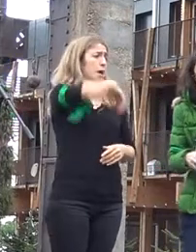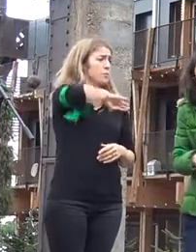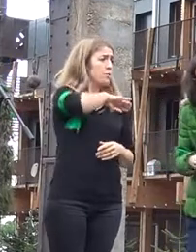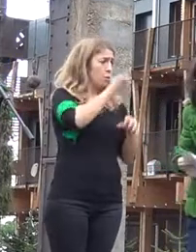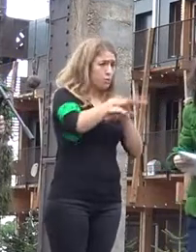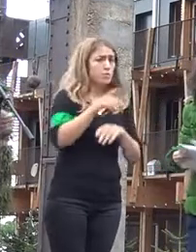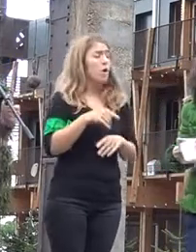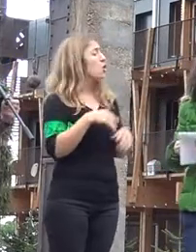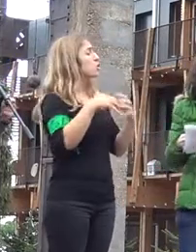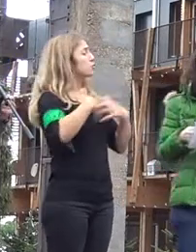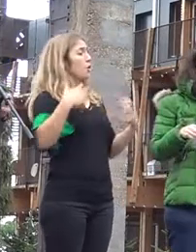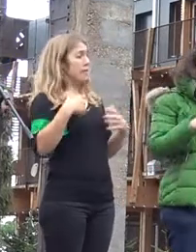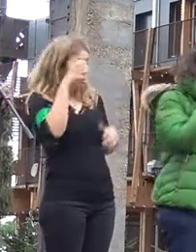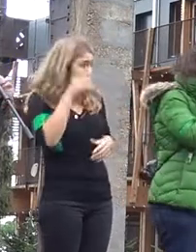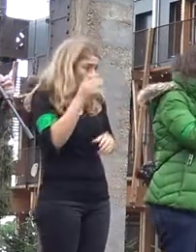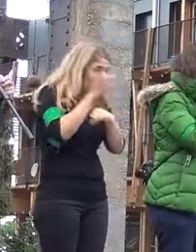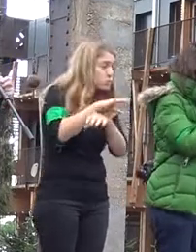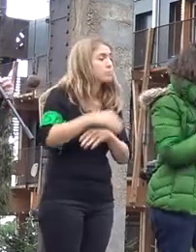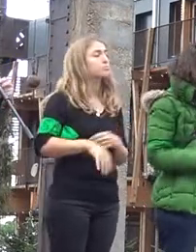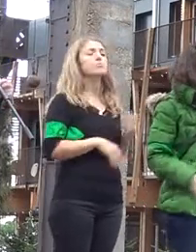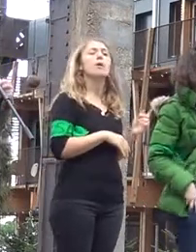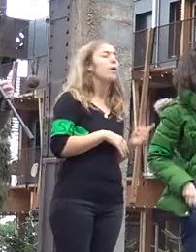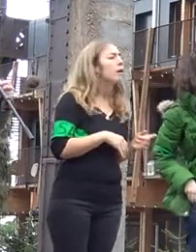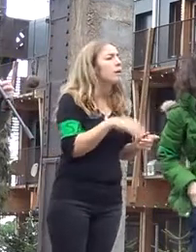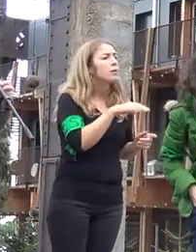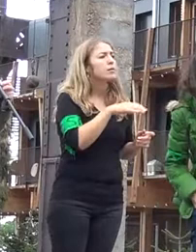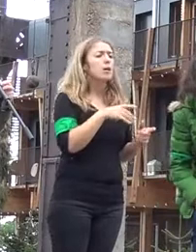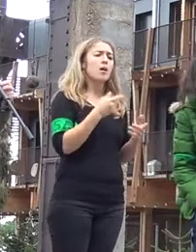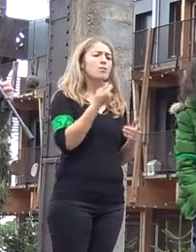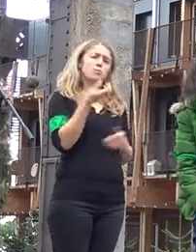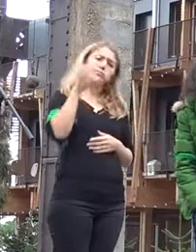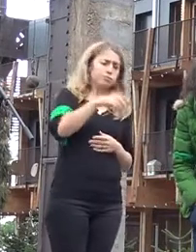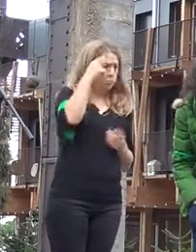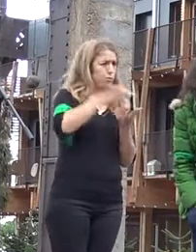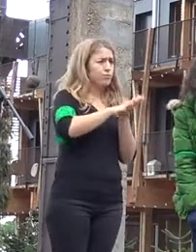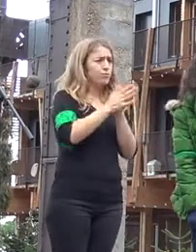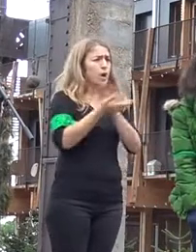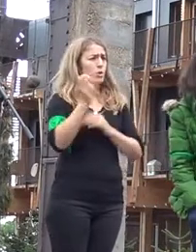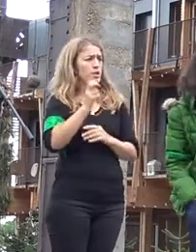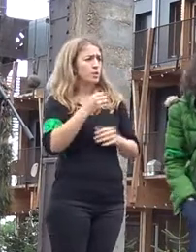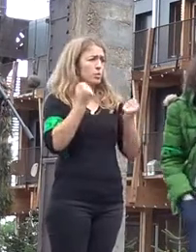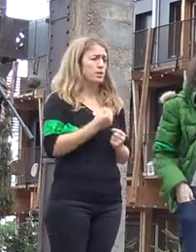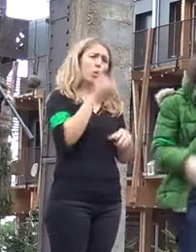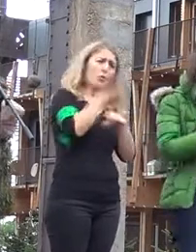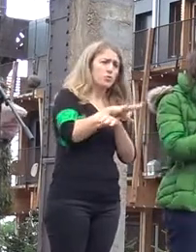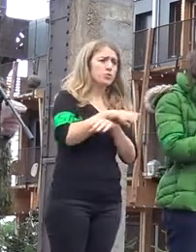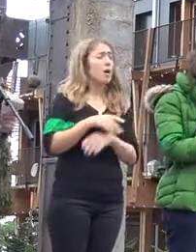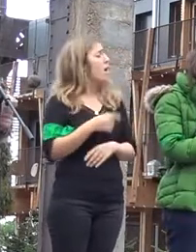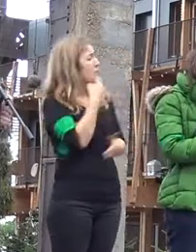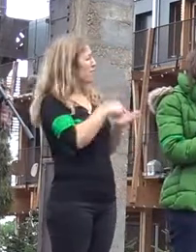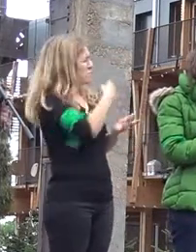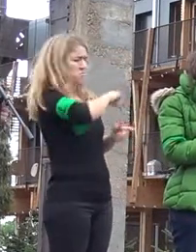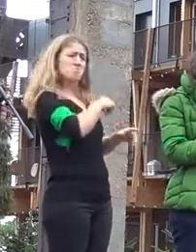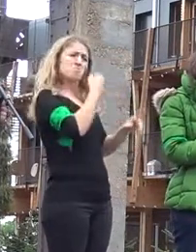Refuse d'écouter la science. Refuse d'entamer et de financer une transition écologique solidaire et juste. Ils préfèrent